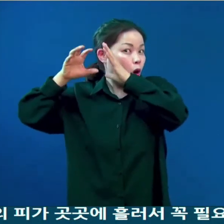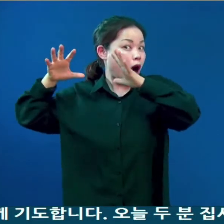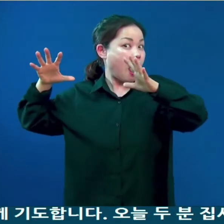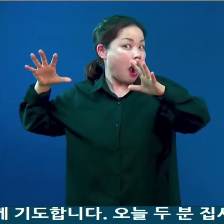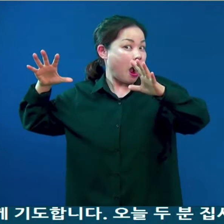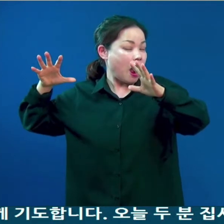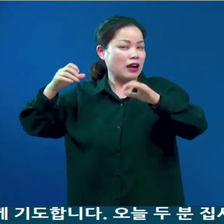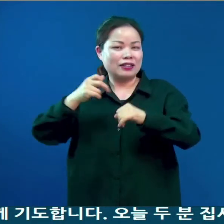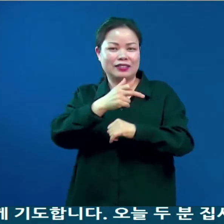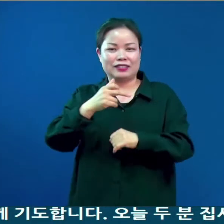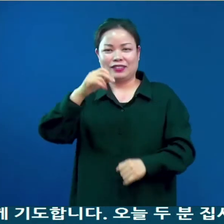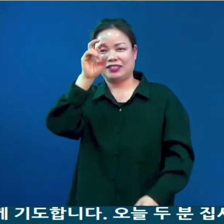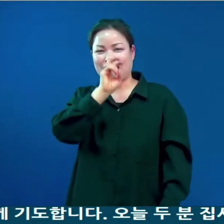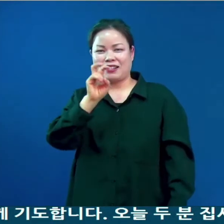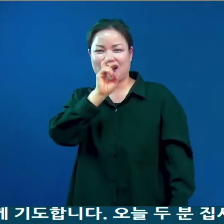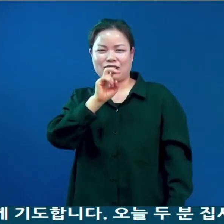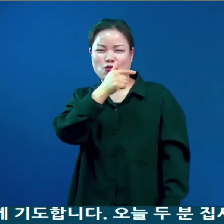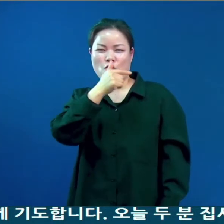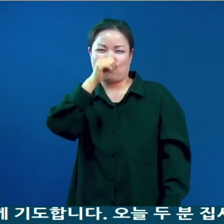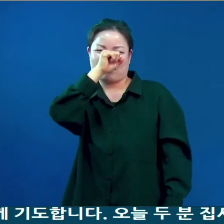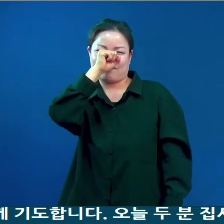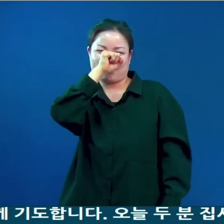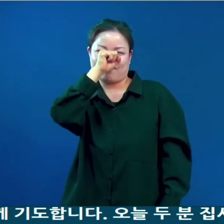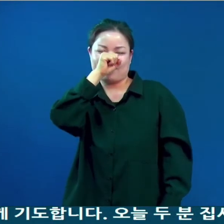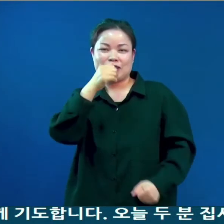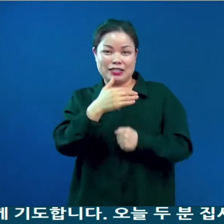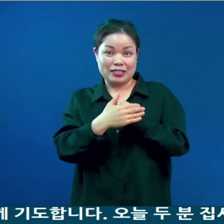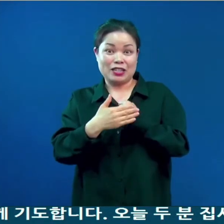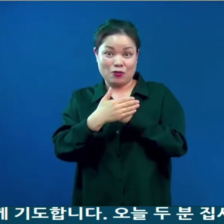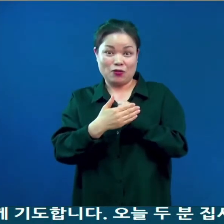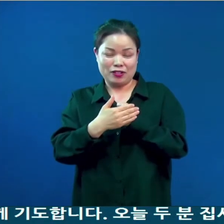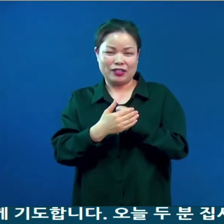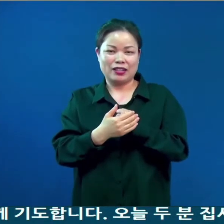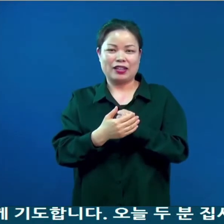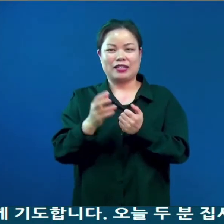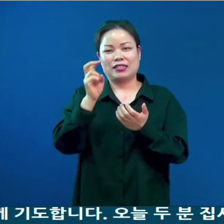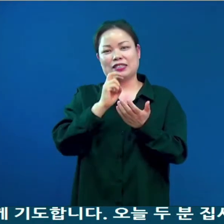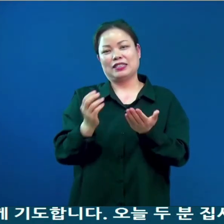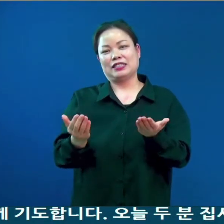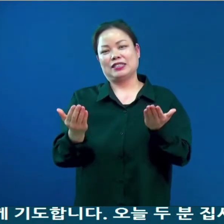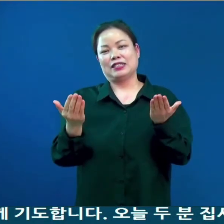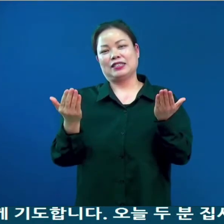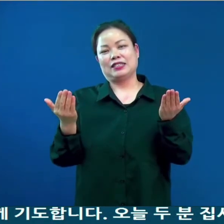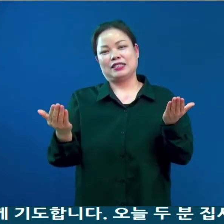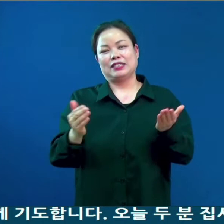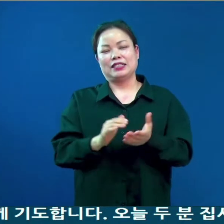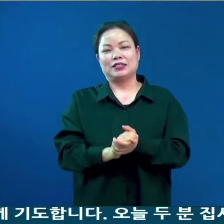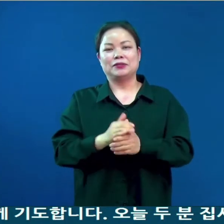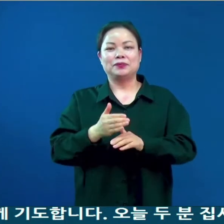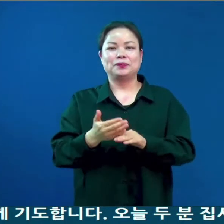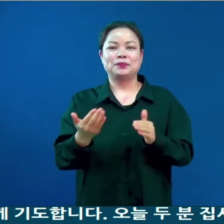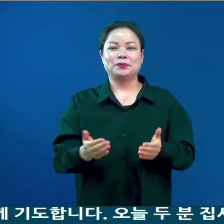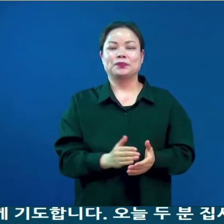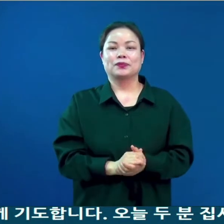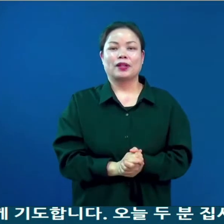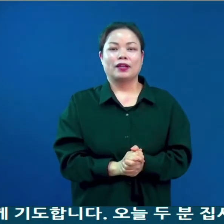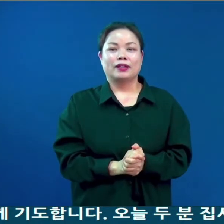열린 듯한 귀한 감동으로 또 함께 찬양으로 영광 들리게 돼서